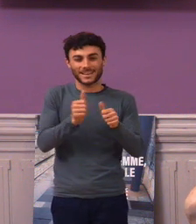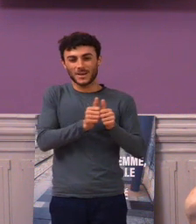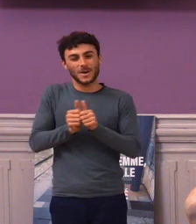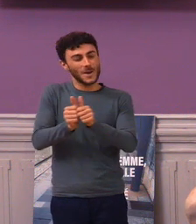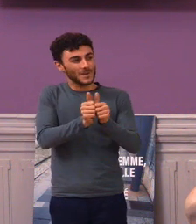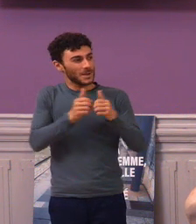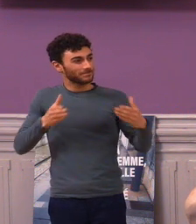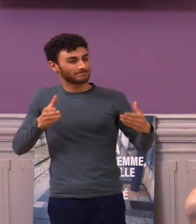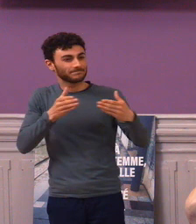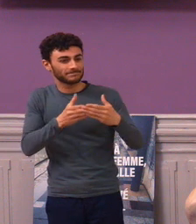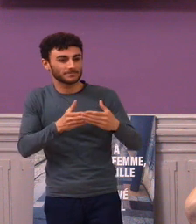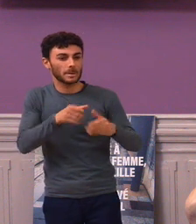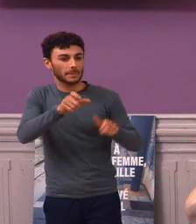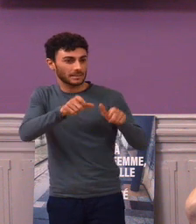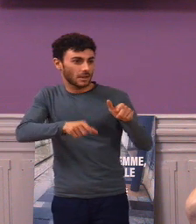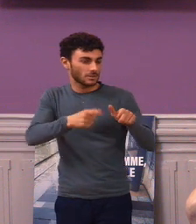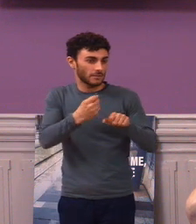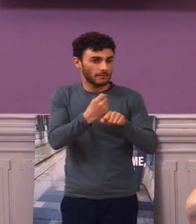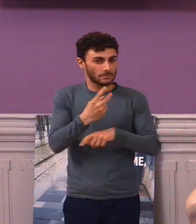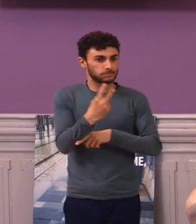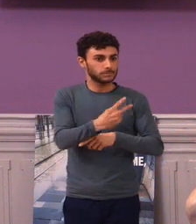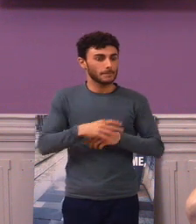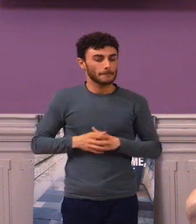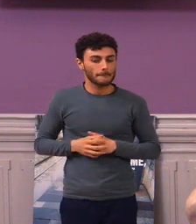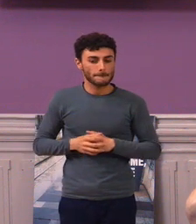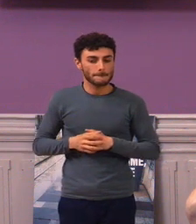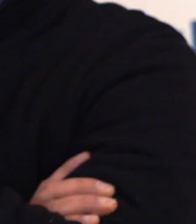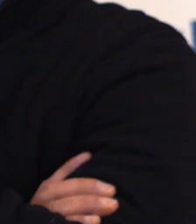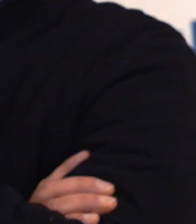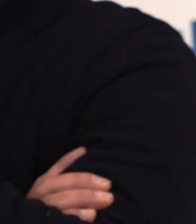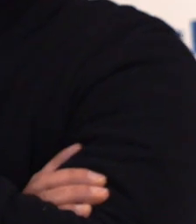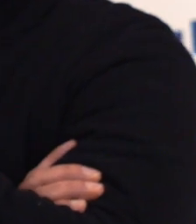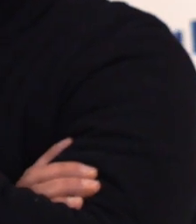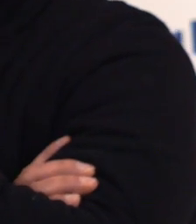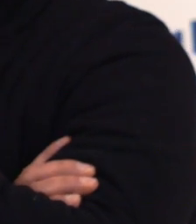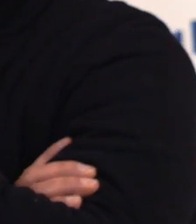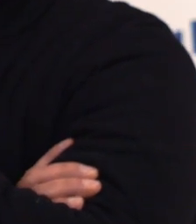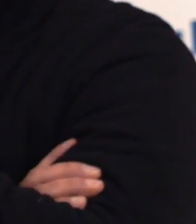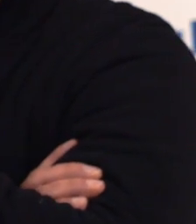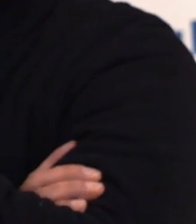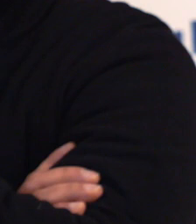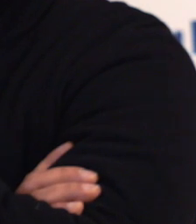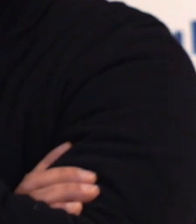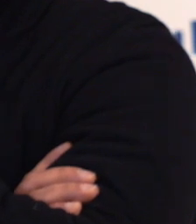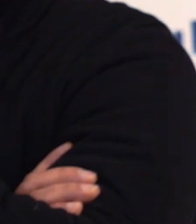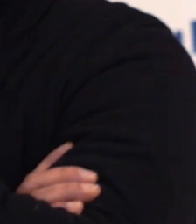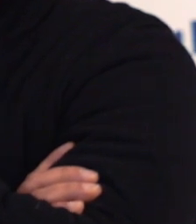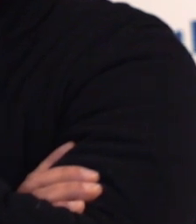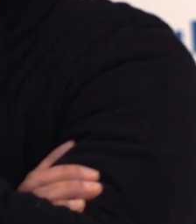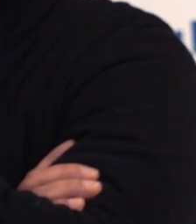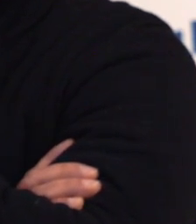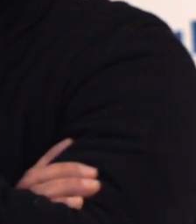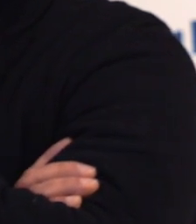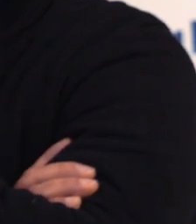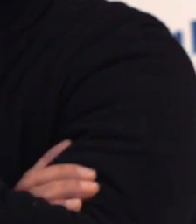personnes qui sont concernées la mission de première du Conservatoire c'est d'offrir un enseignement artistique